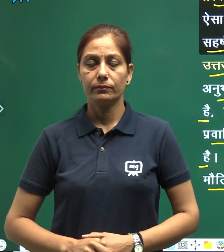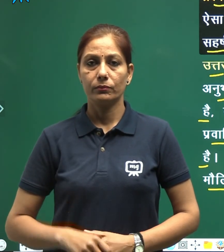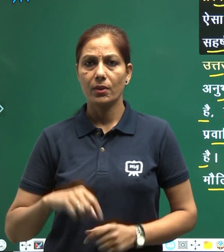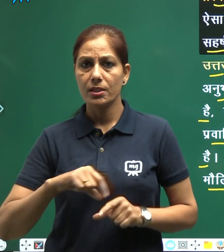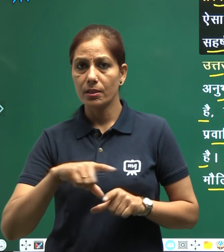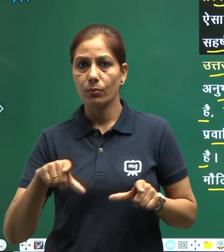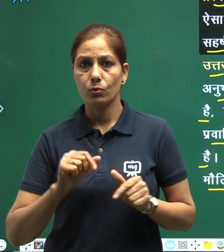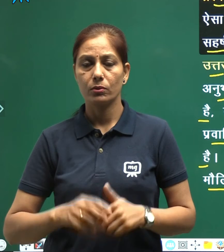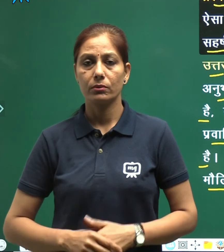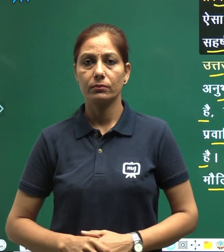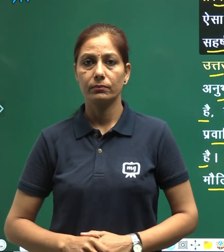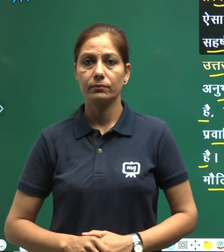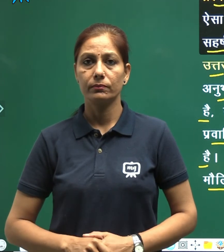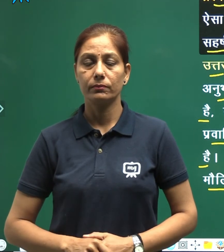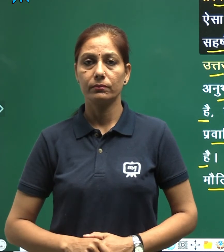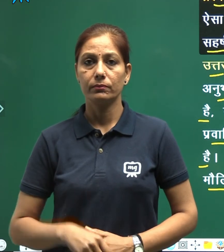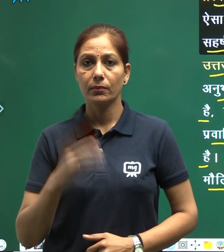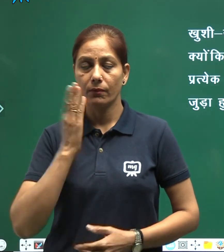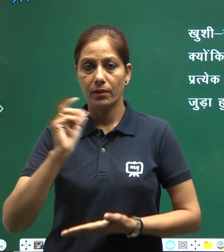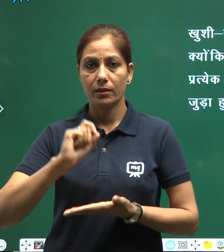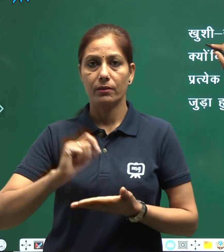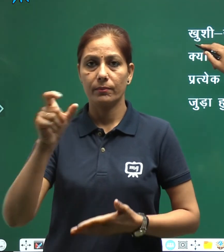सब कुछ कवि